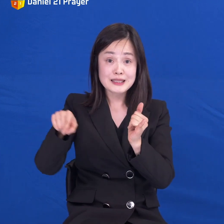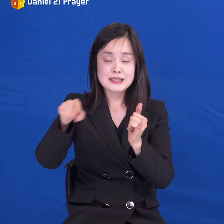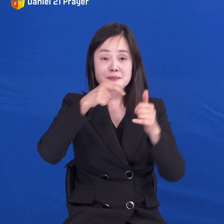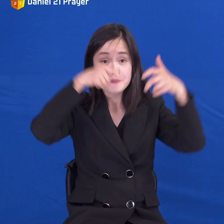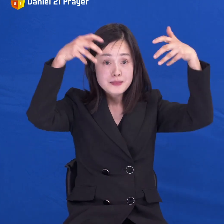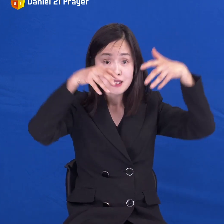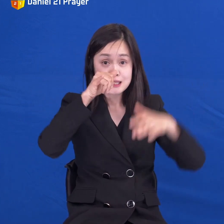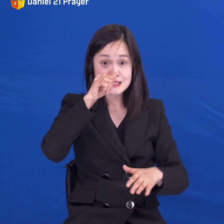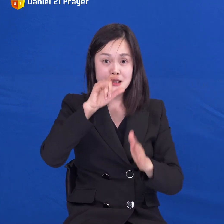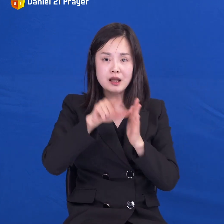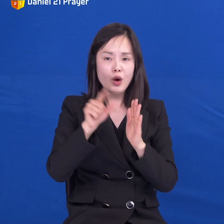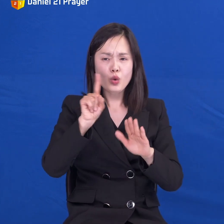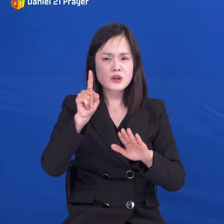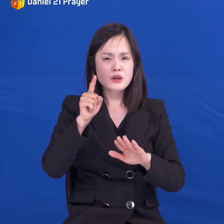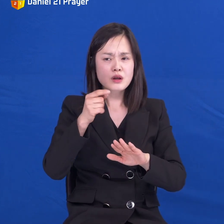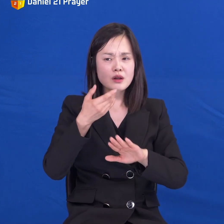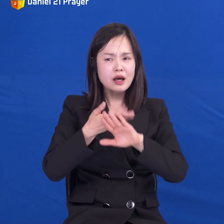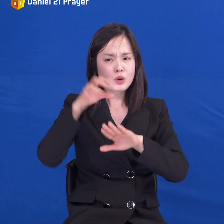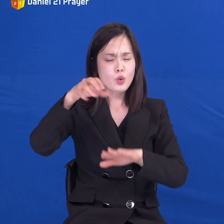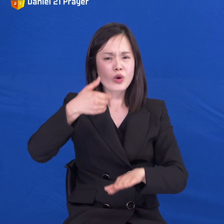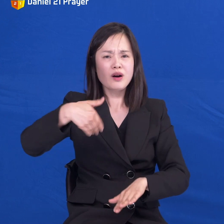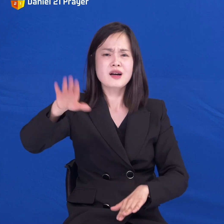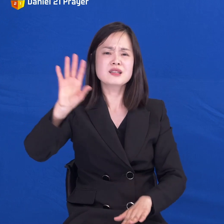왜요? 젖어버리면 잠자리가 불편해요.